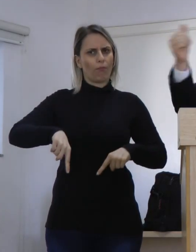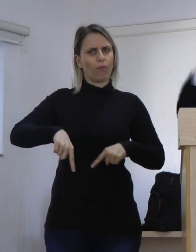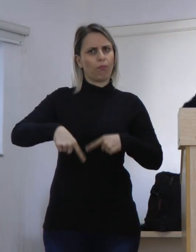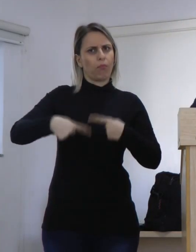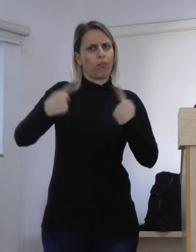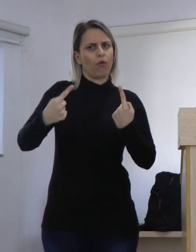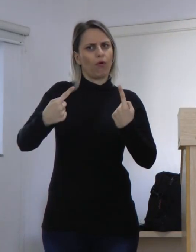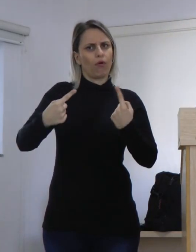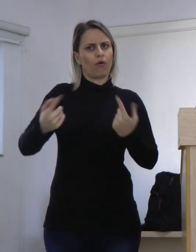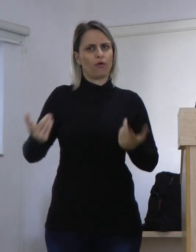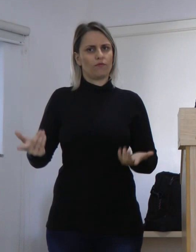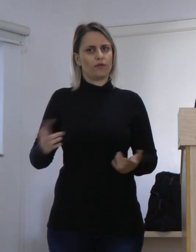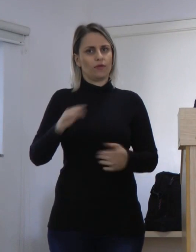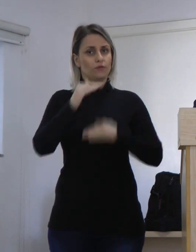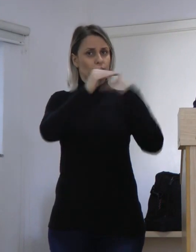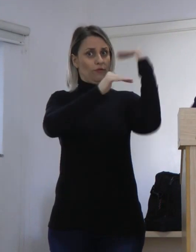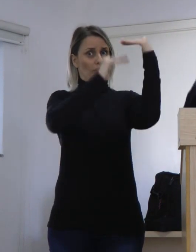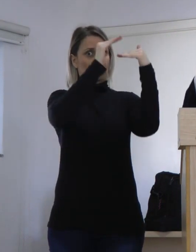chique, não é?